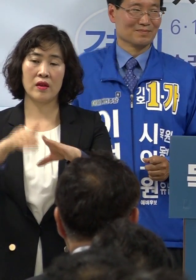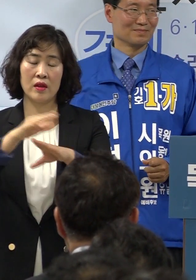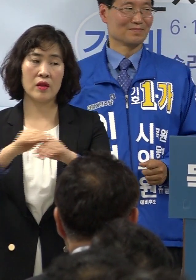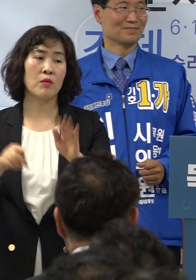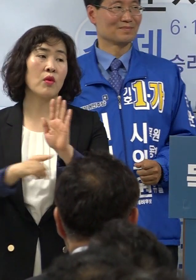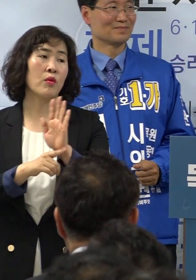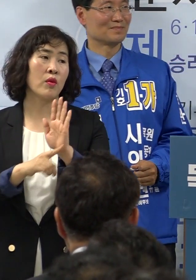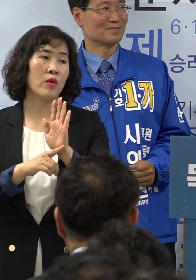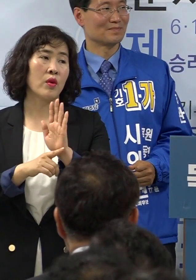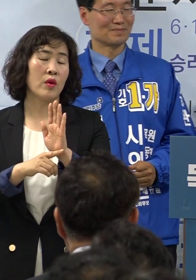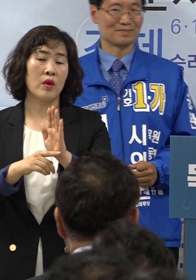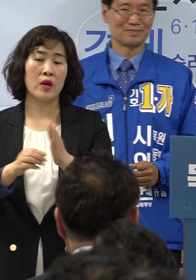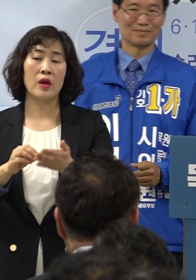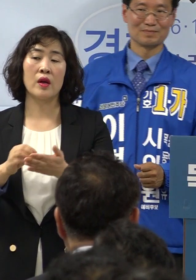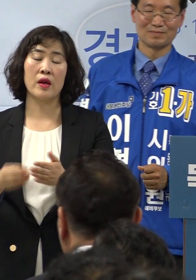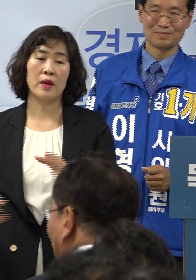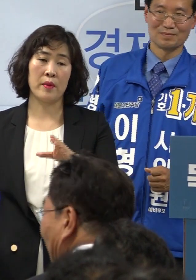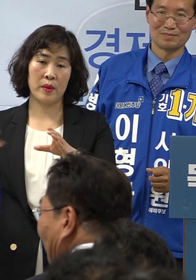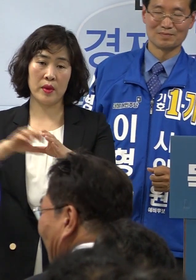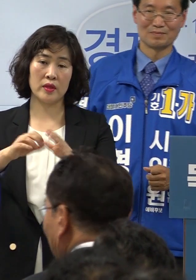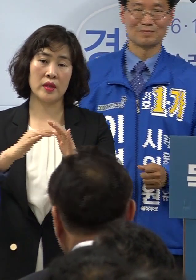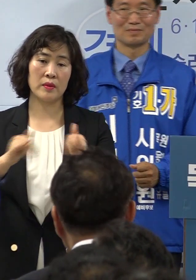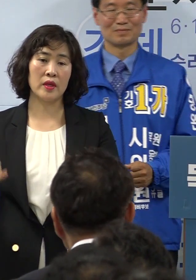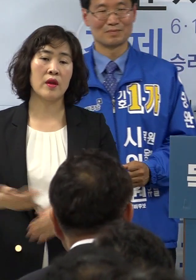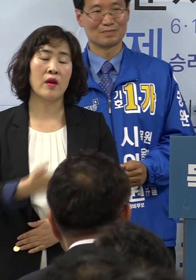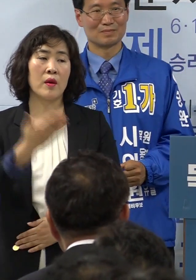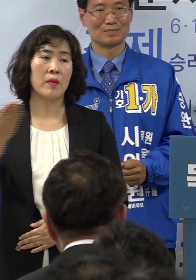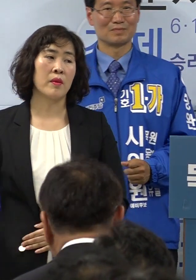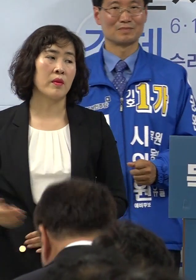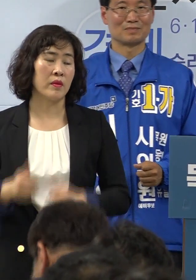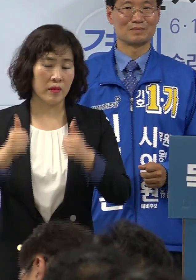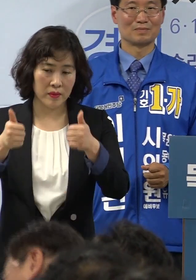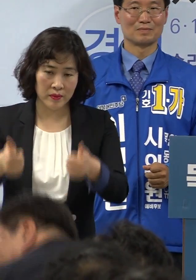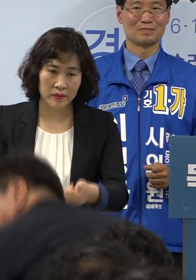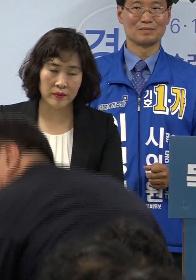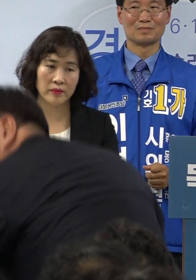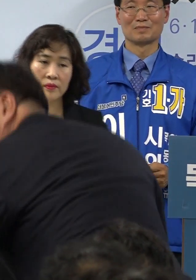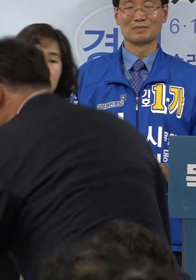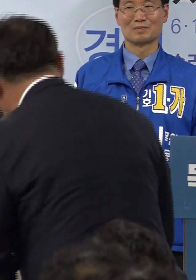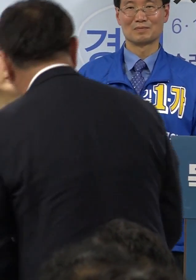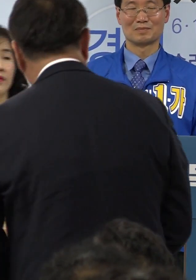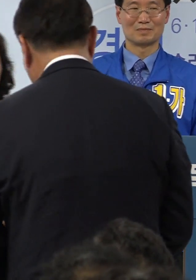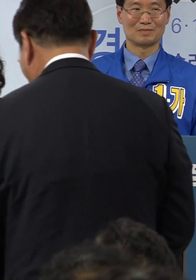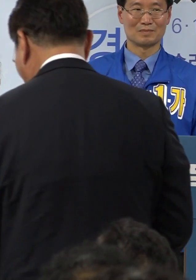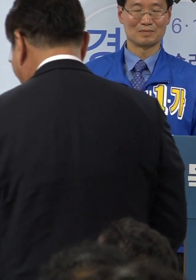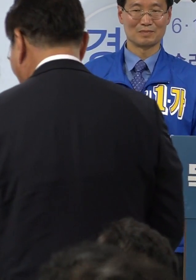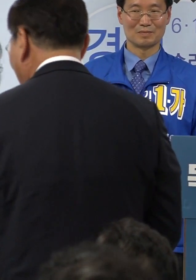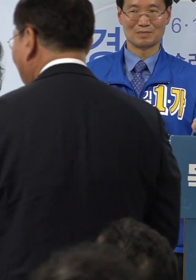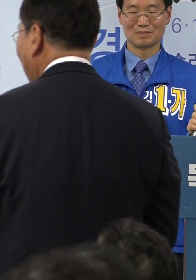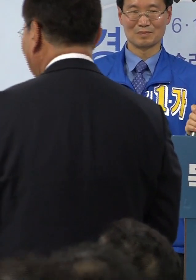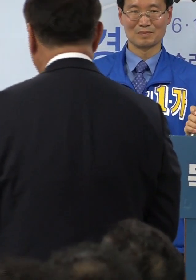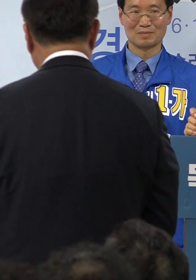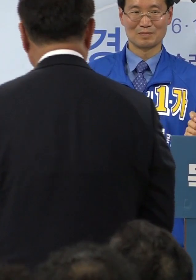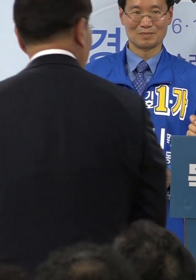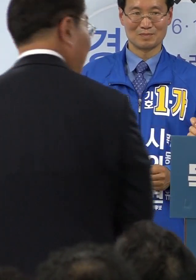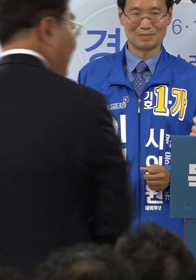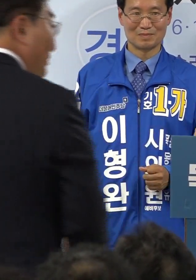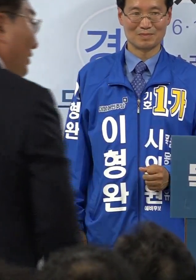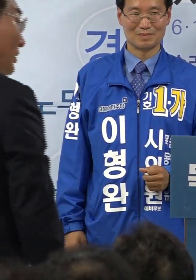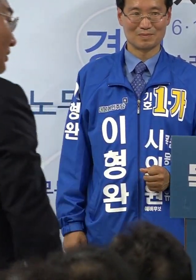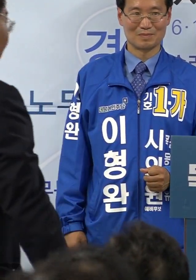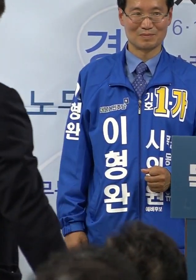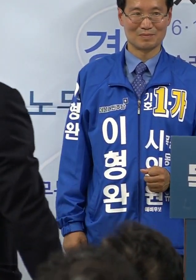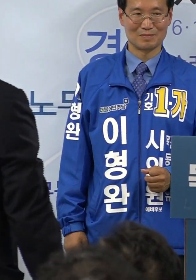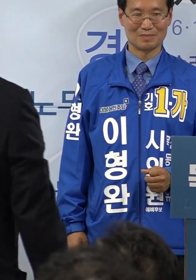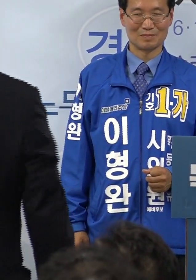선거대책본부에 합류해 주신 분들과 여러분께 인사를 드리는 순간 사회자께서는 소개를